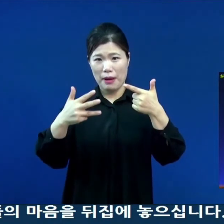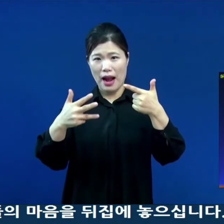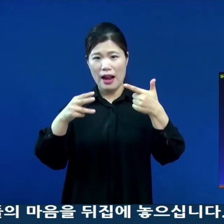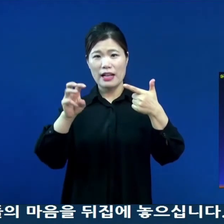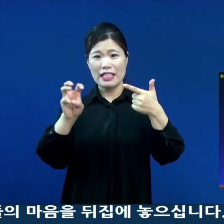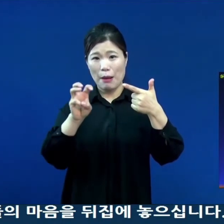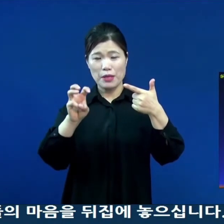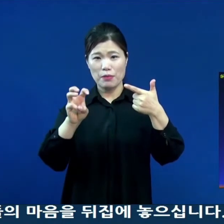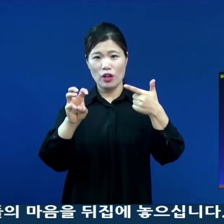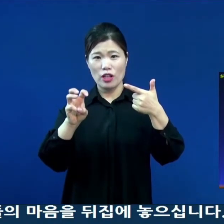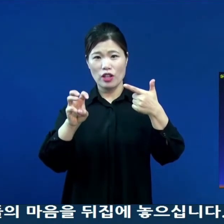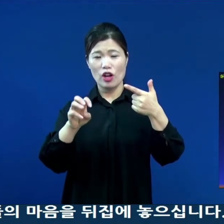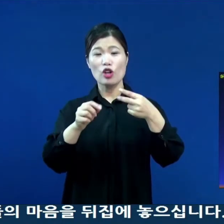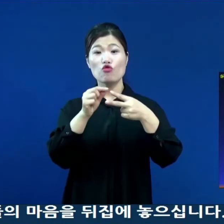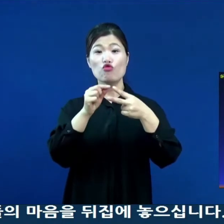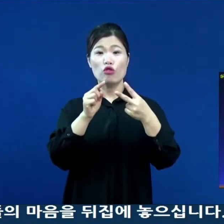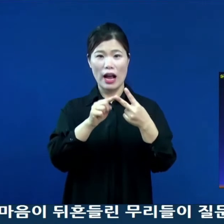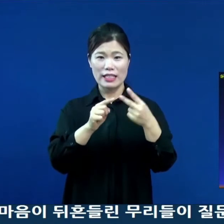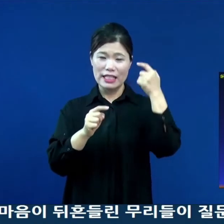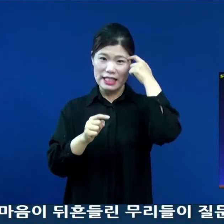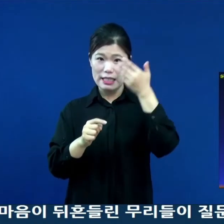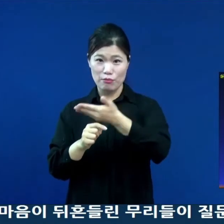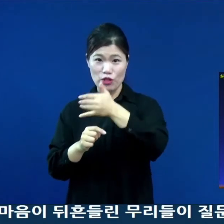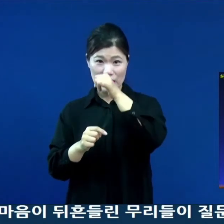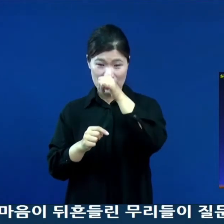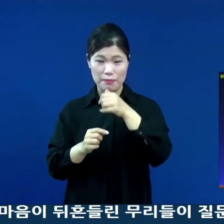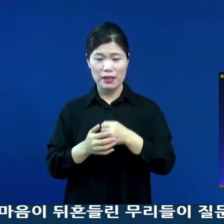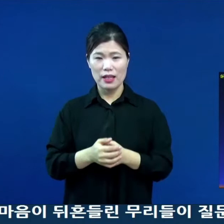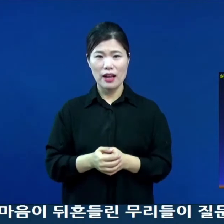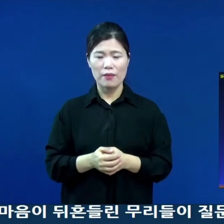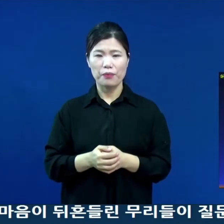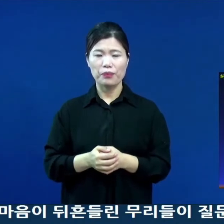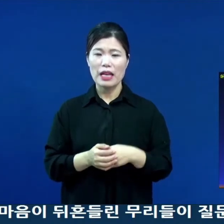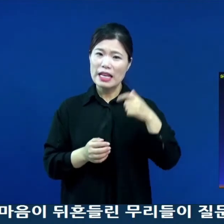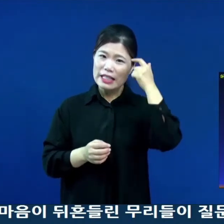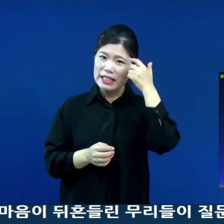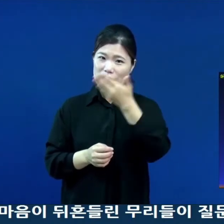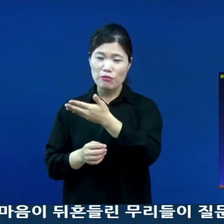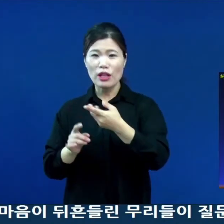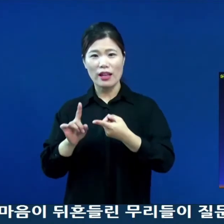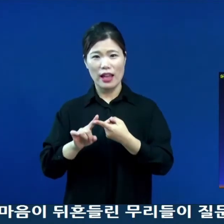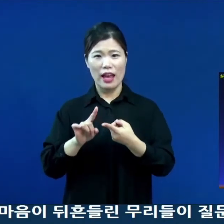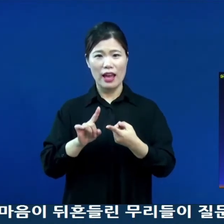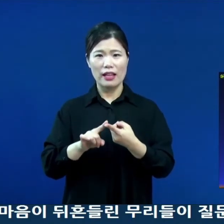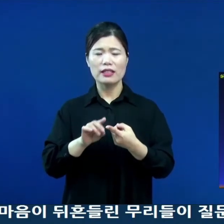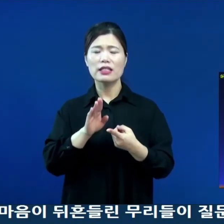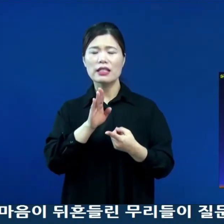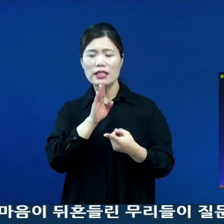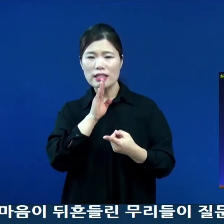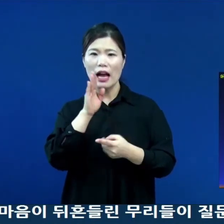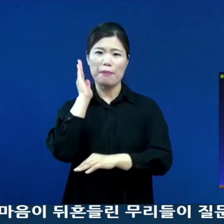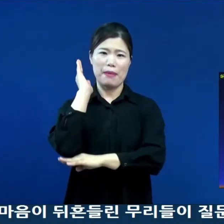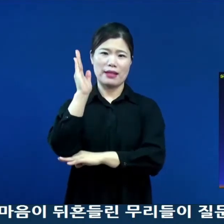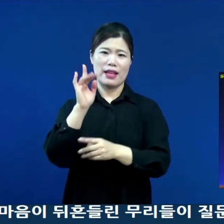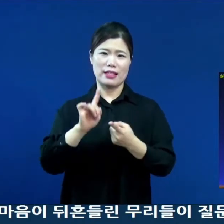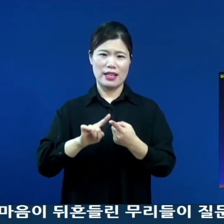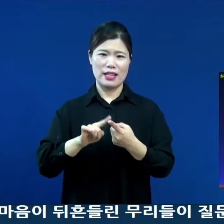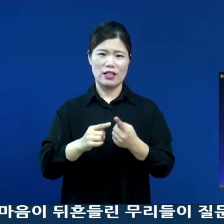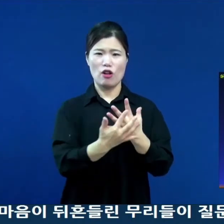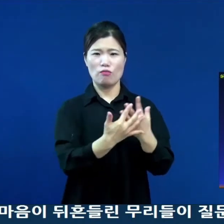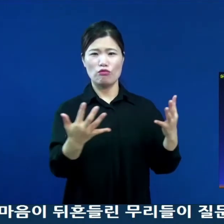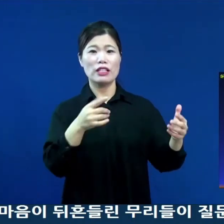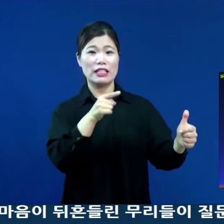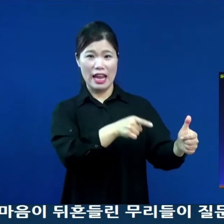질문이 나오고 예수님은 이 질문을 타고 진짜 해주고 싶은 메시지를 이 무리들에게